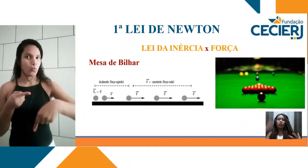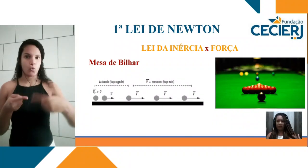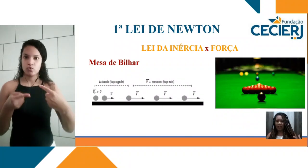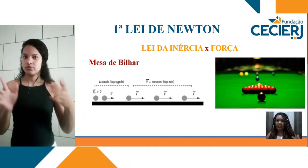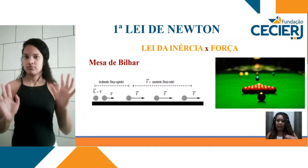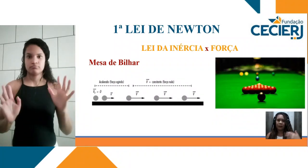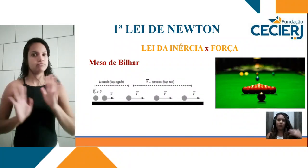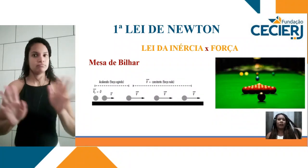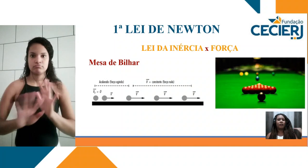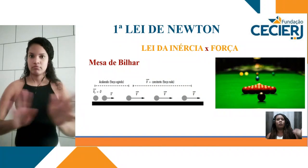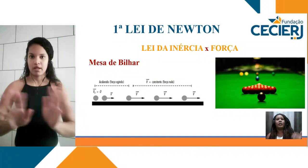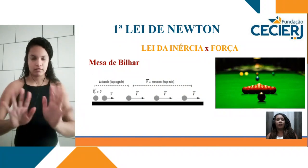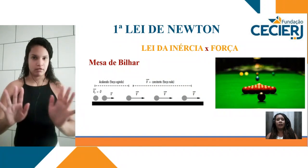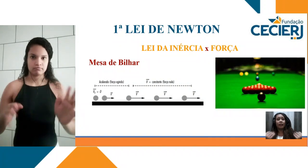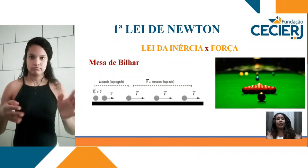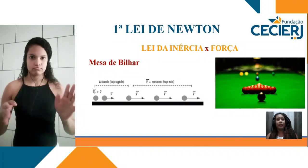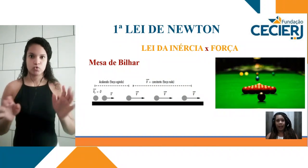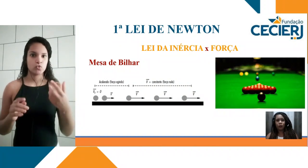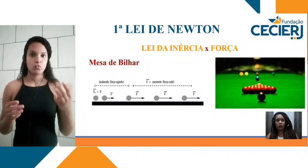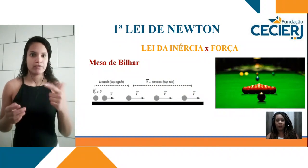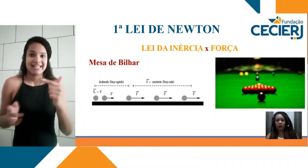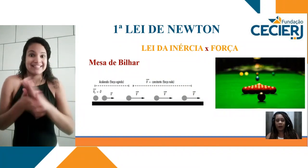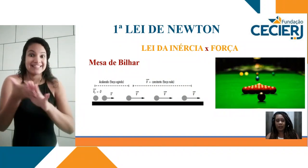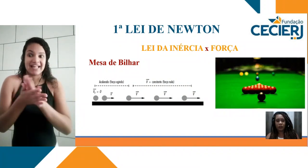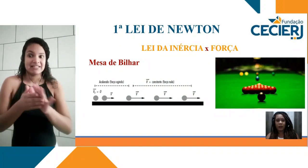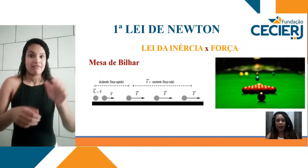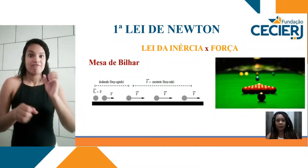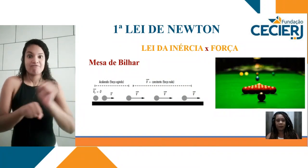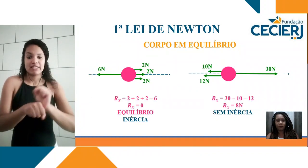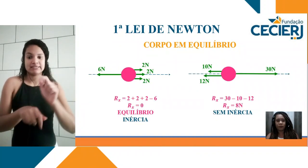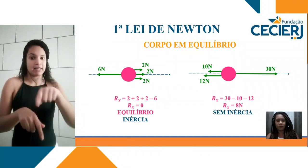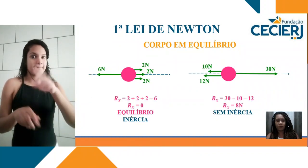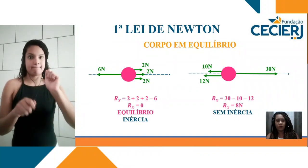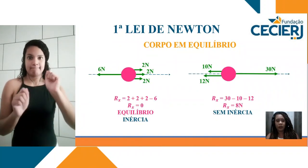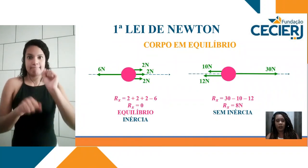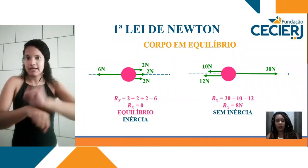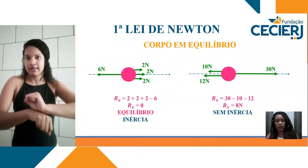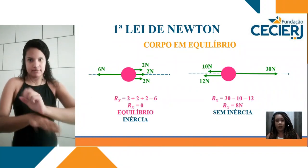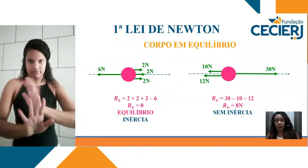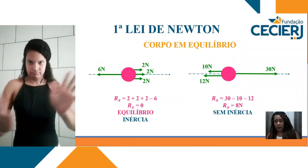atrito, a gente vai falar nesse capítulo ainda sobre ela, que retarde o movimento da bolinha de bilhar.